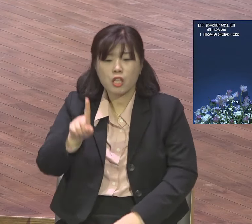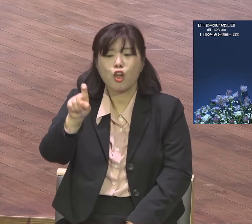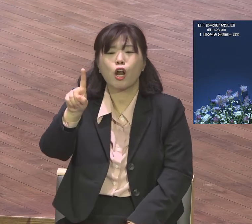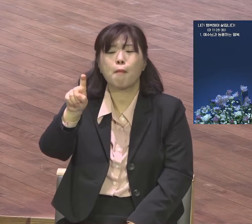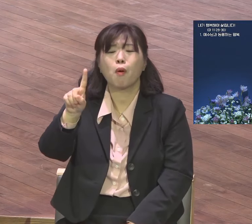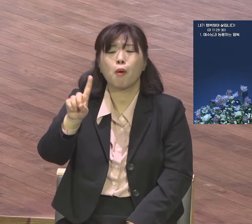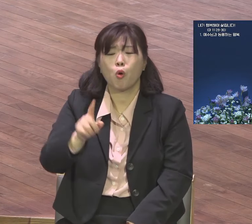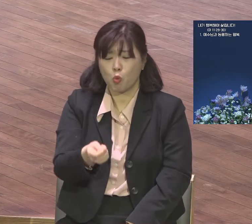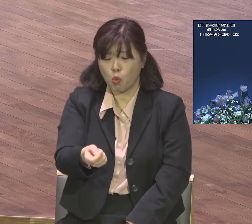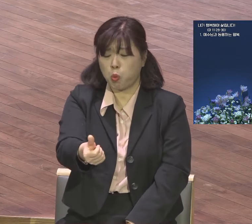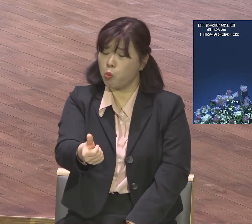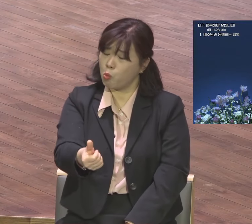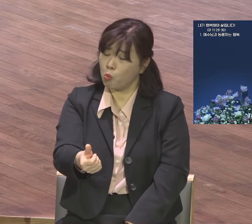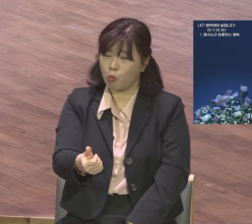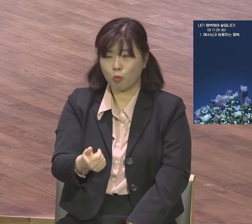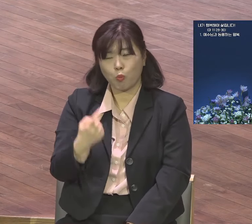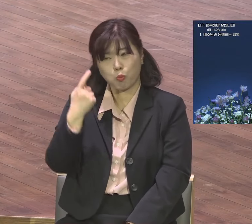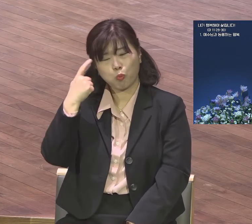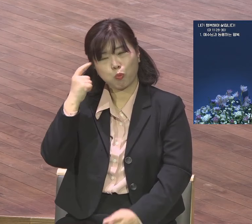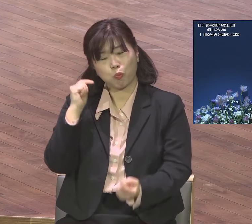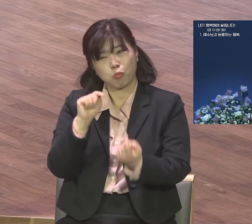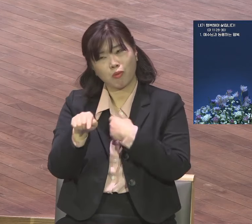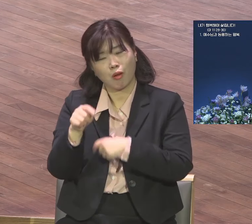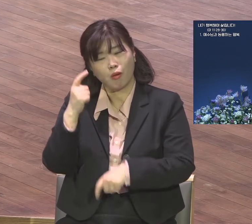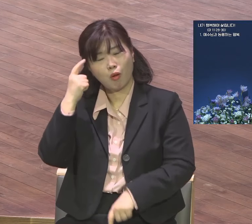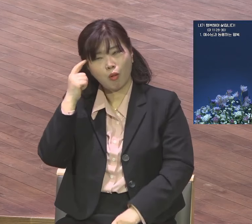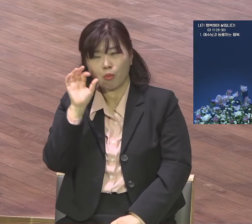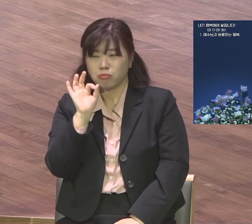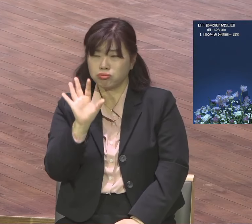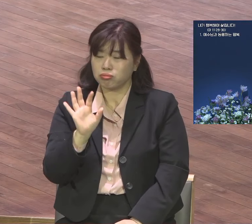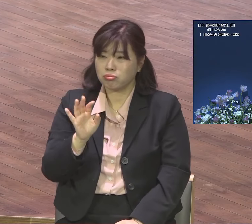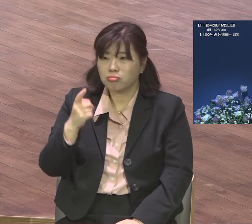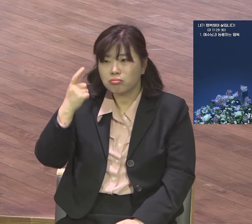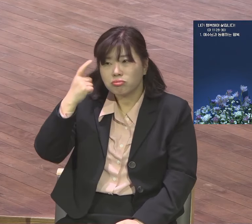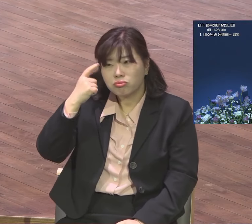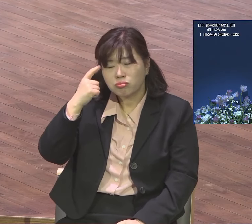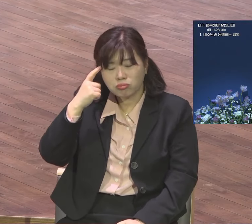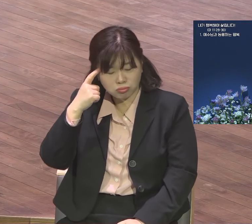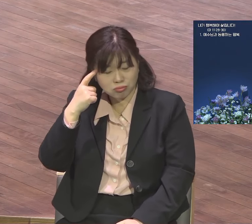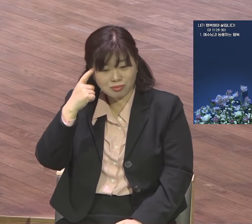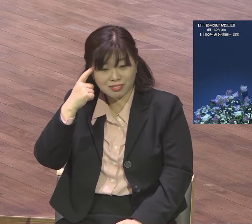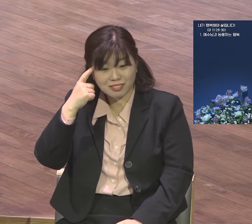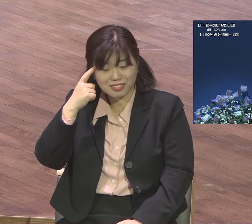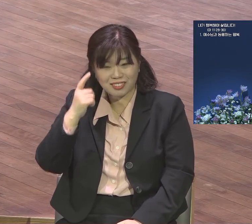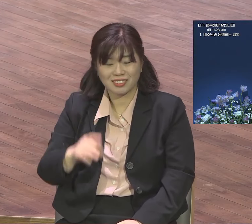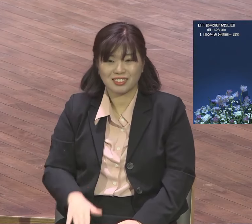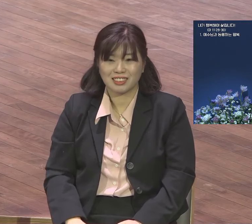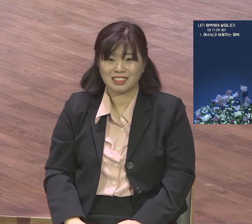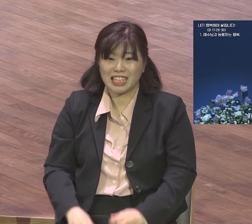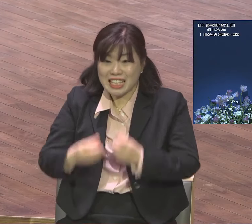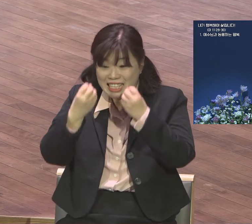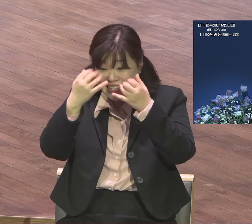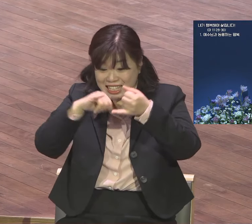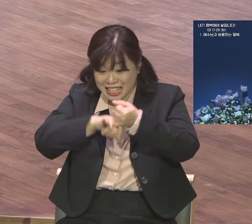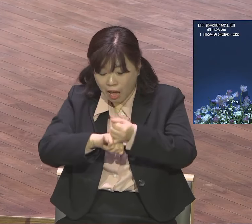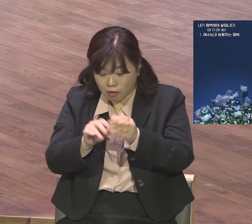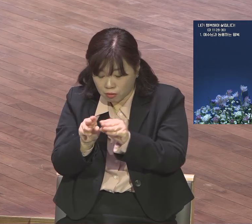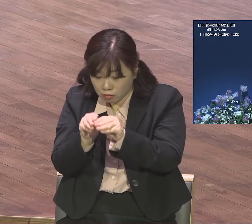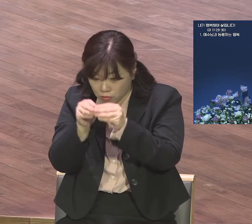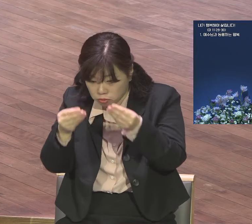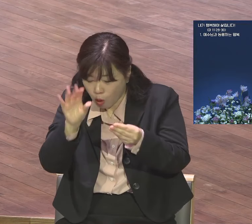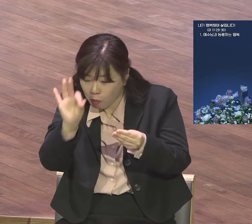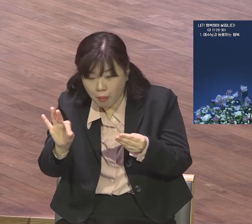막 엄청 사용하셨을 것 같았는데 11번 나옵니다. 그것도 신약에는 한 번도 안 나옵니다.